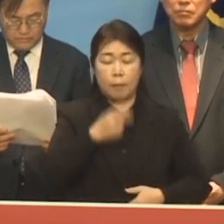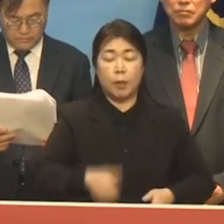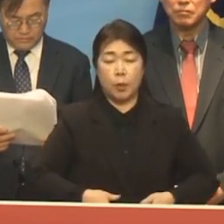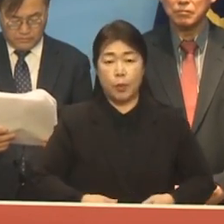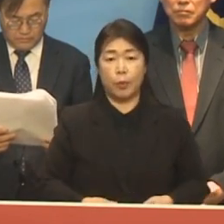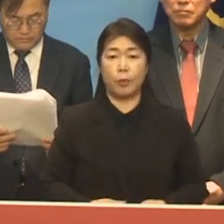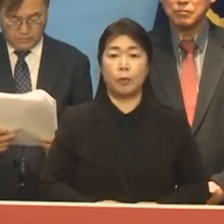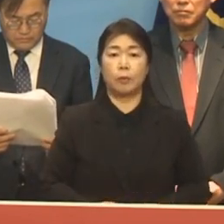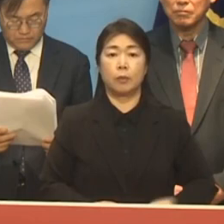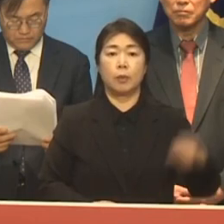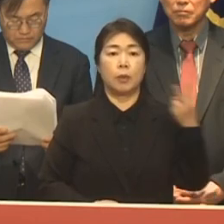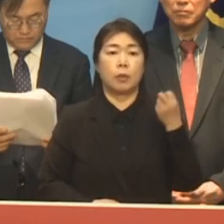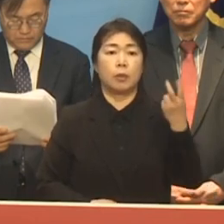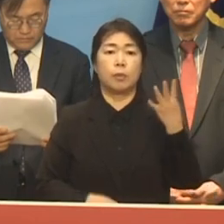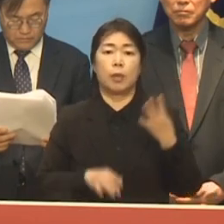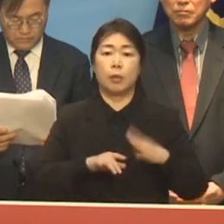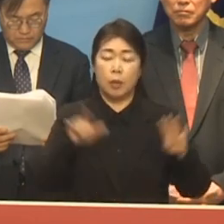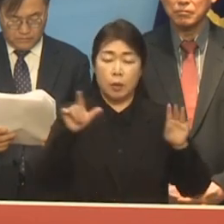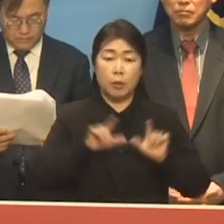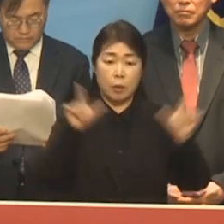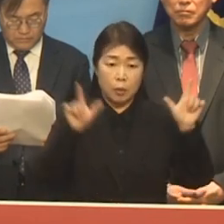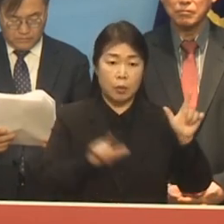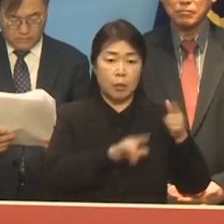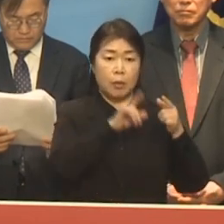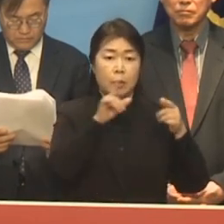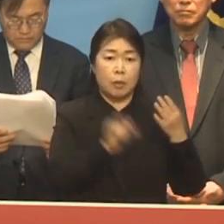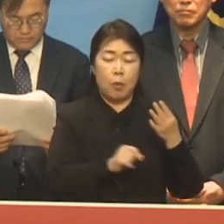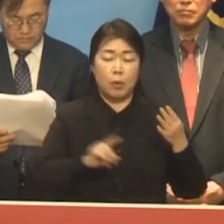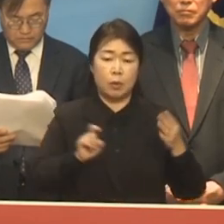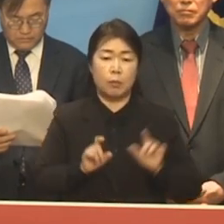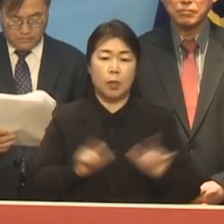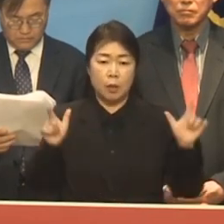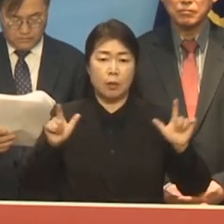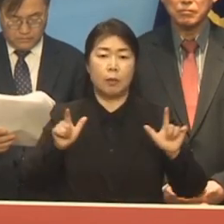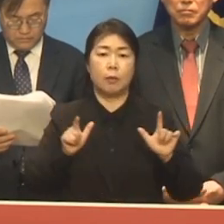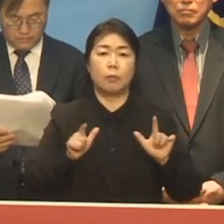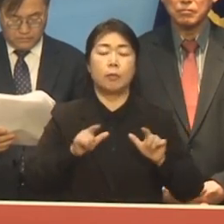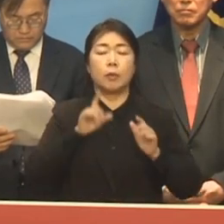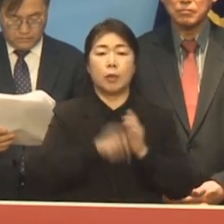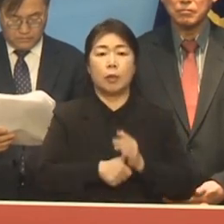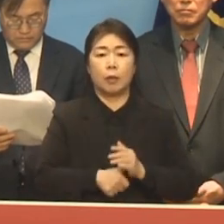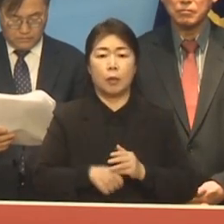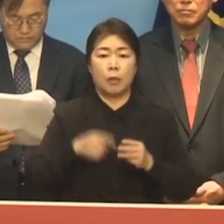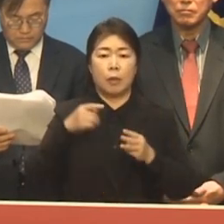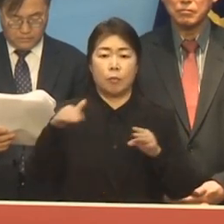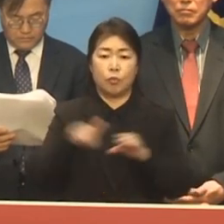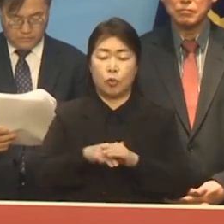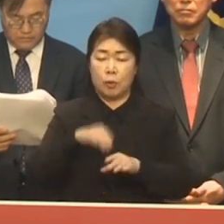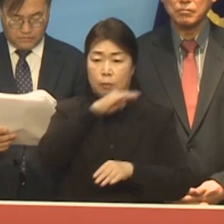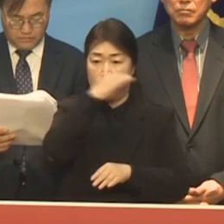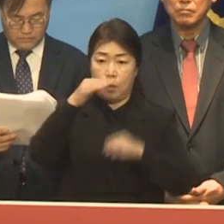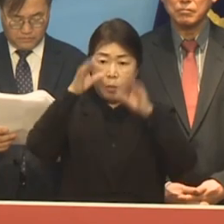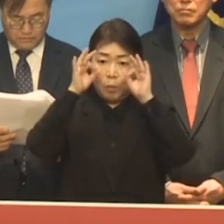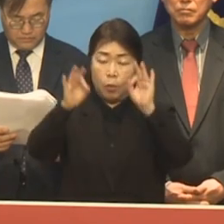총선에서 전 국민이 저 친문 정치인들의 실체와 본질을 바라보고 올바른